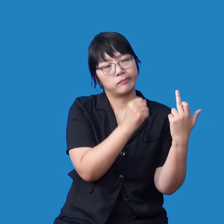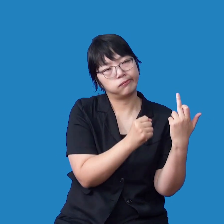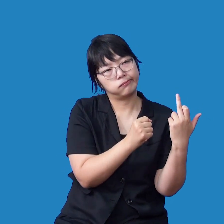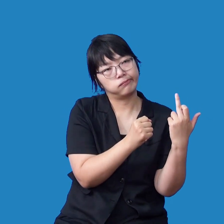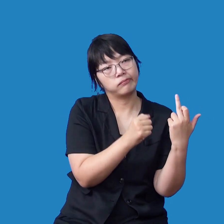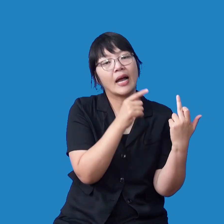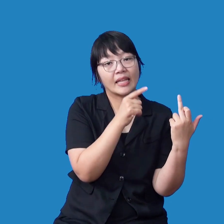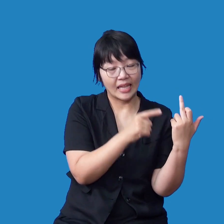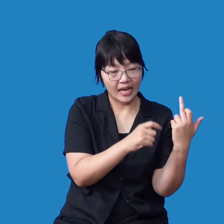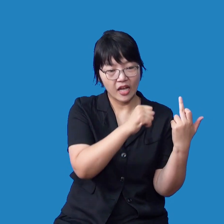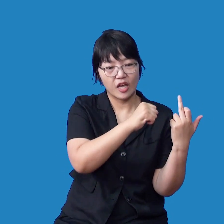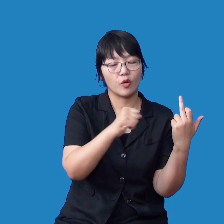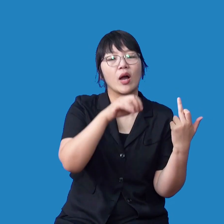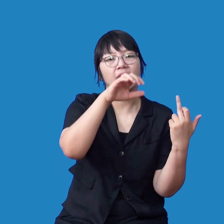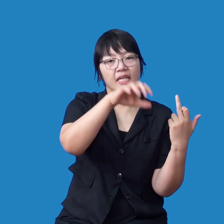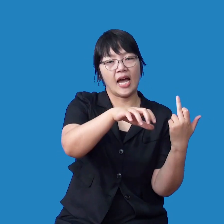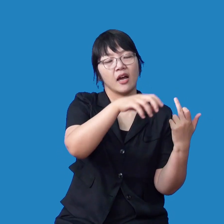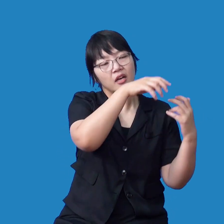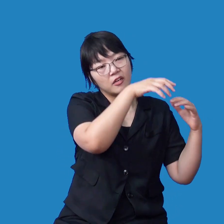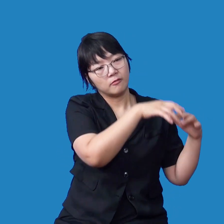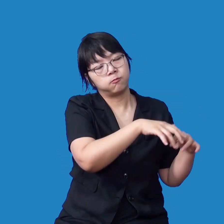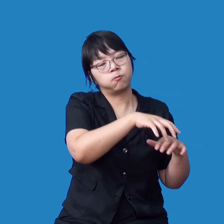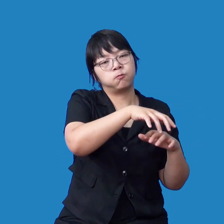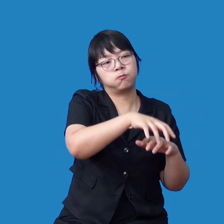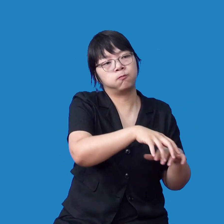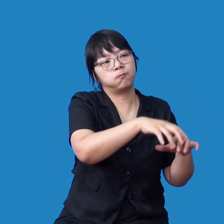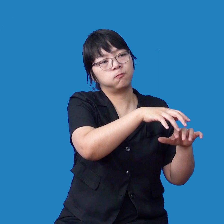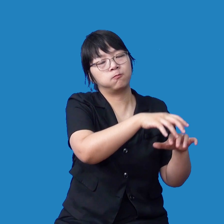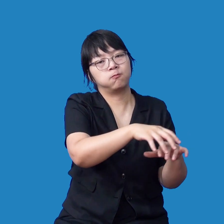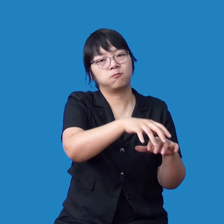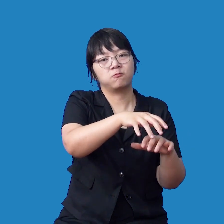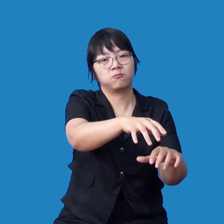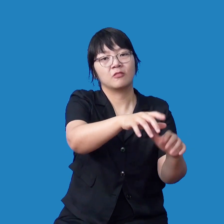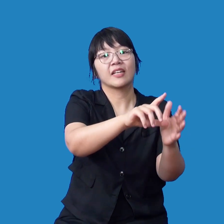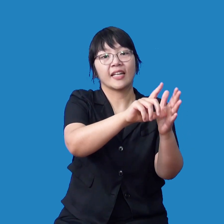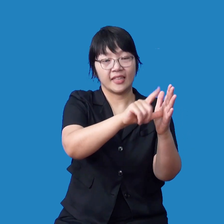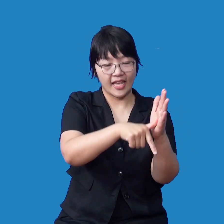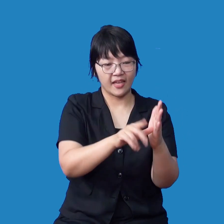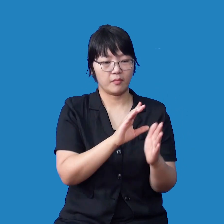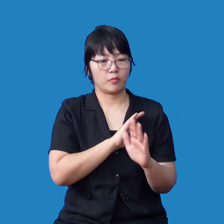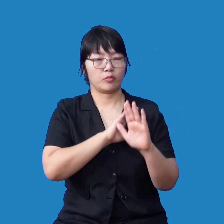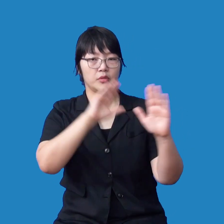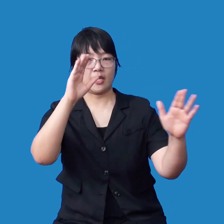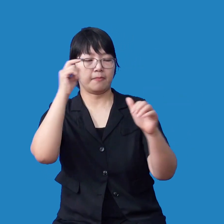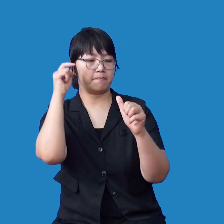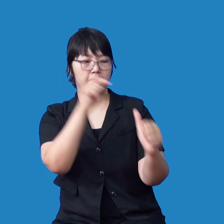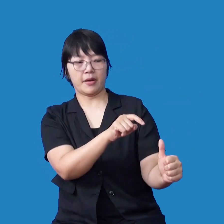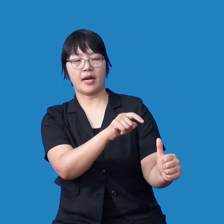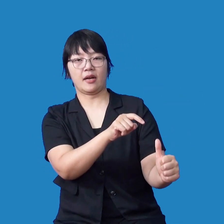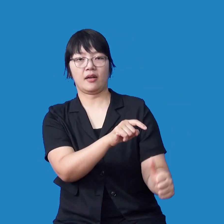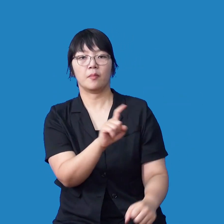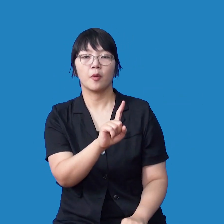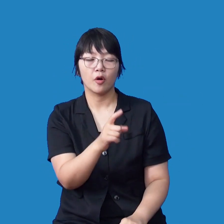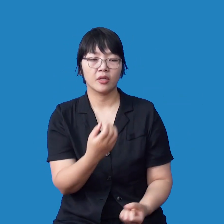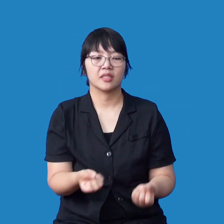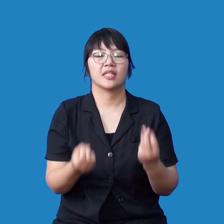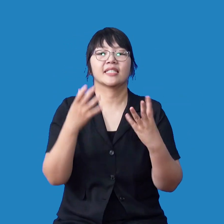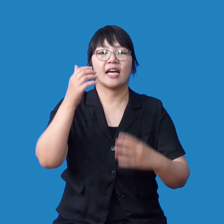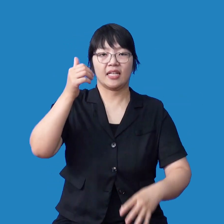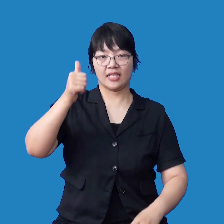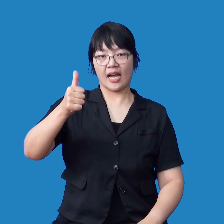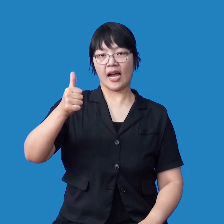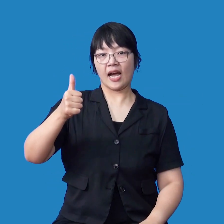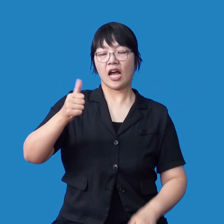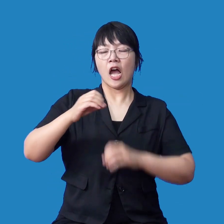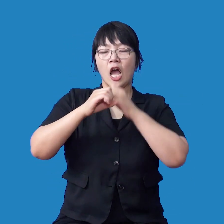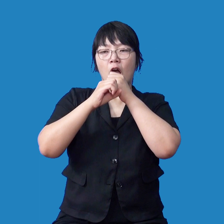다시 광야를 향해 나아가면서 하나님은 모세에게 지시하셔서 제사장들을 통해